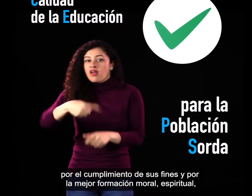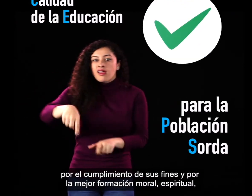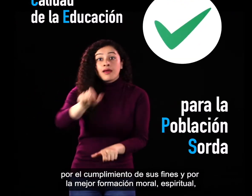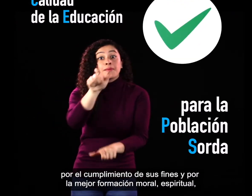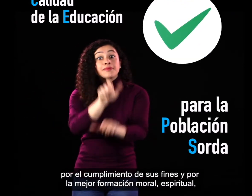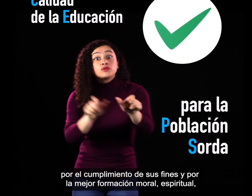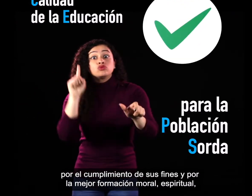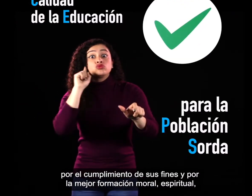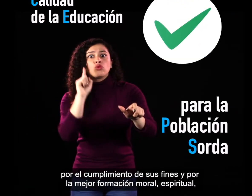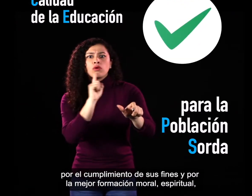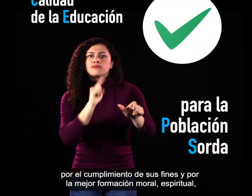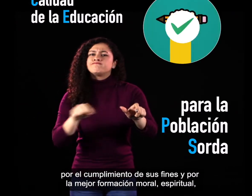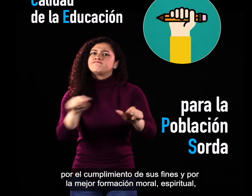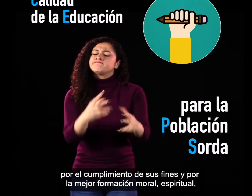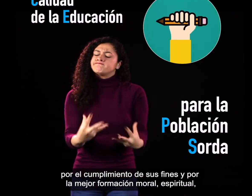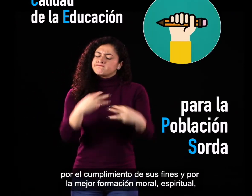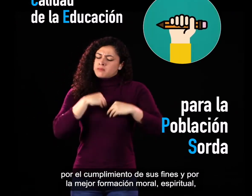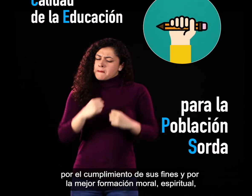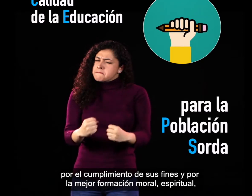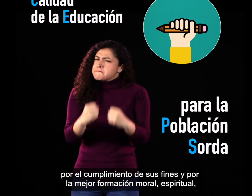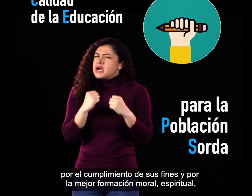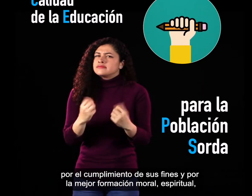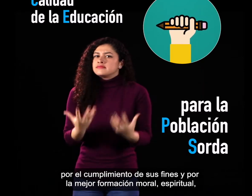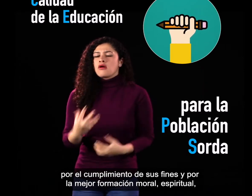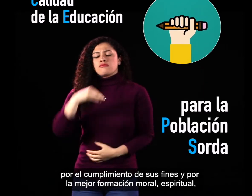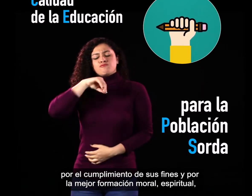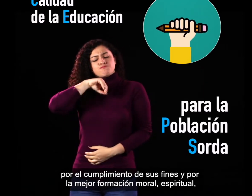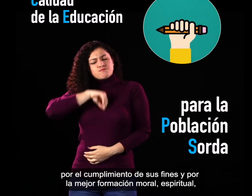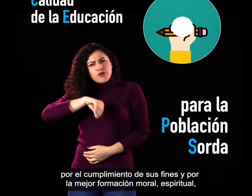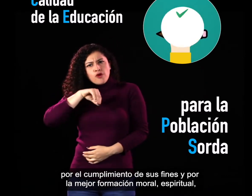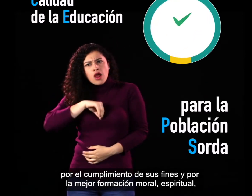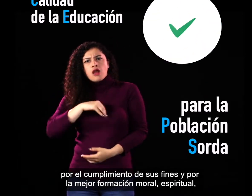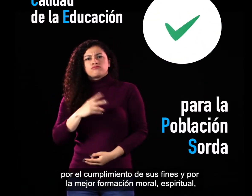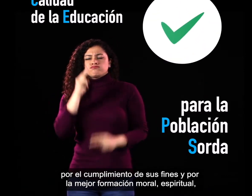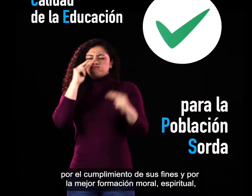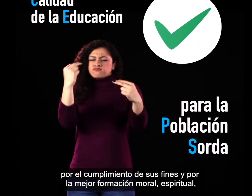por el cumplimiento de sus fines y por la mejor formación moral, espiritual,